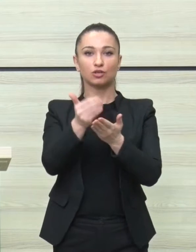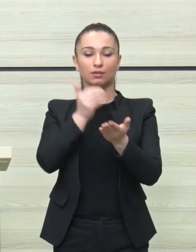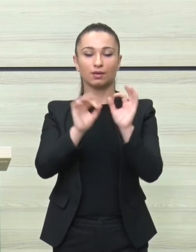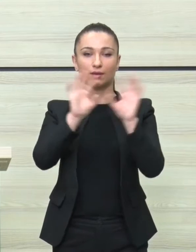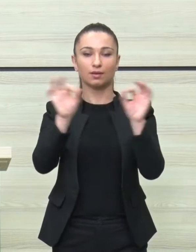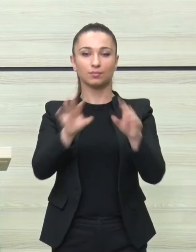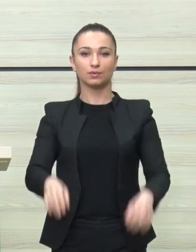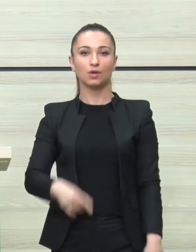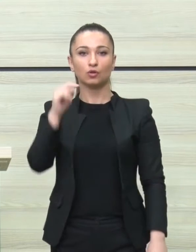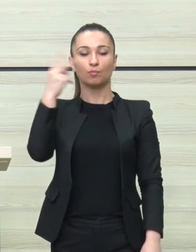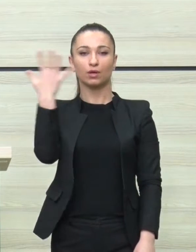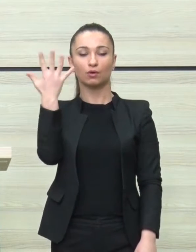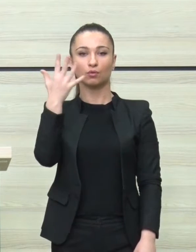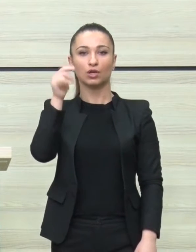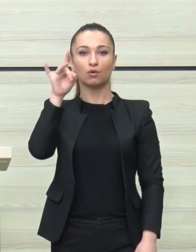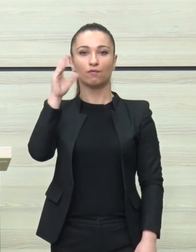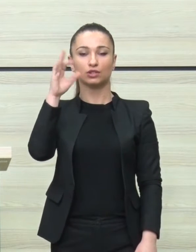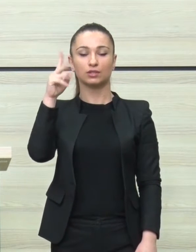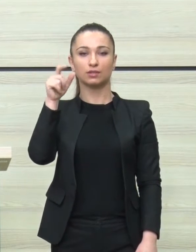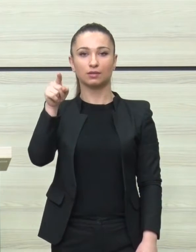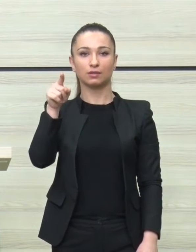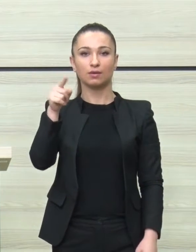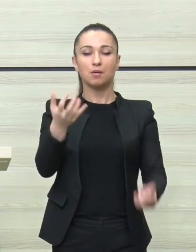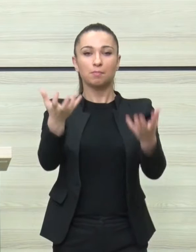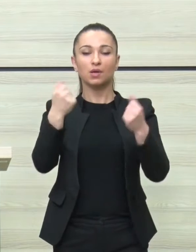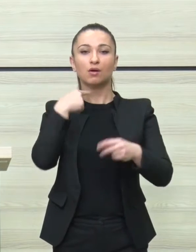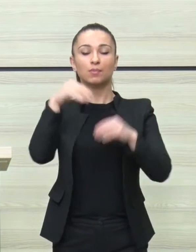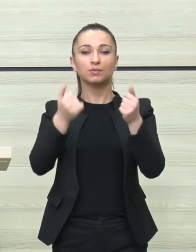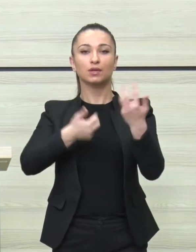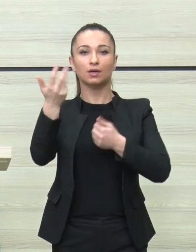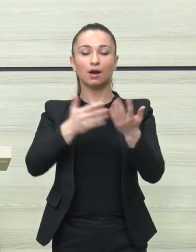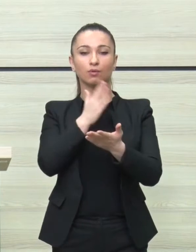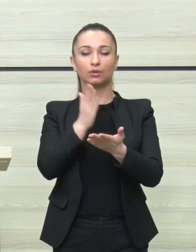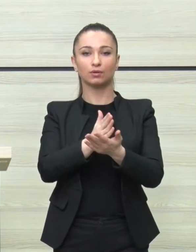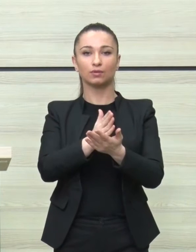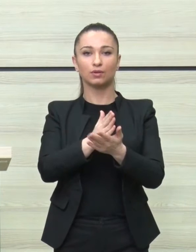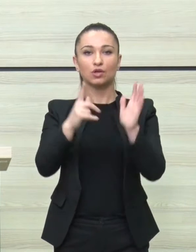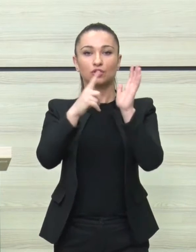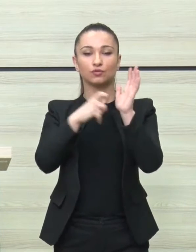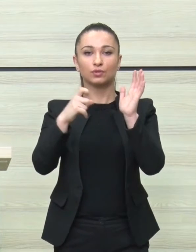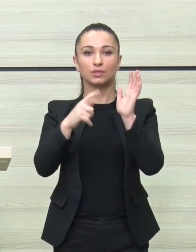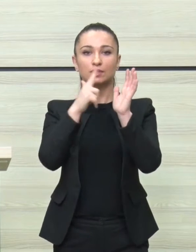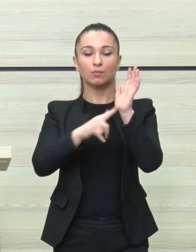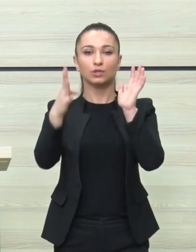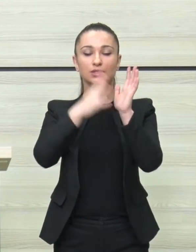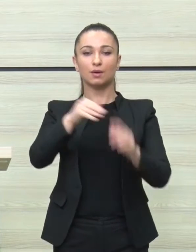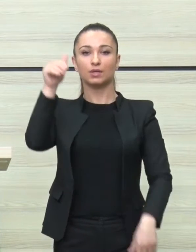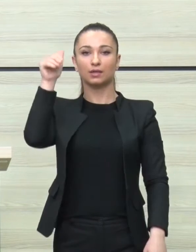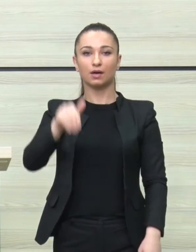შედეგებს. ნომერი 5 გრიგოლ ვაშაძე, მიღებული ხმების რაოდენობა არის